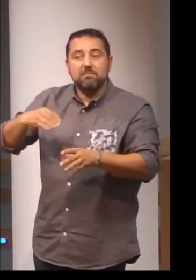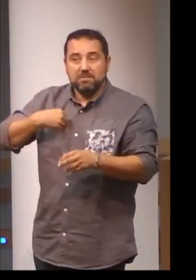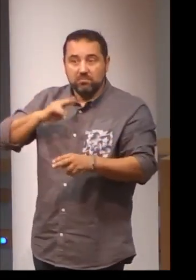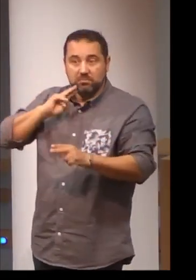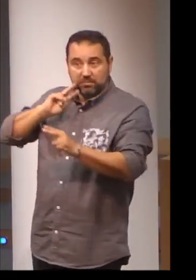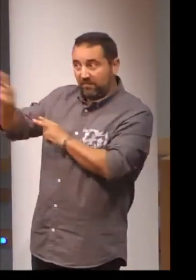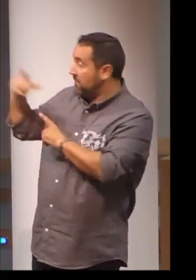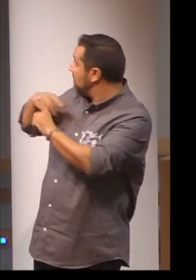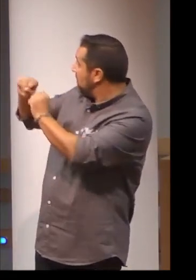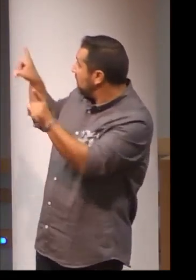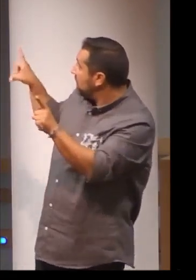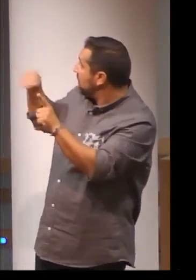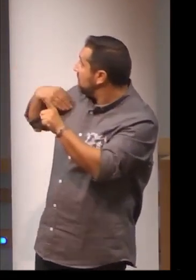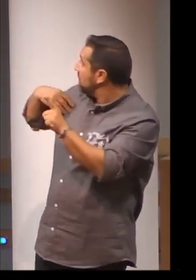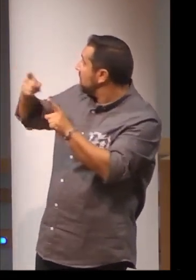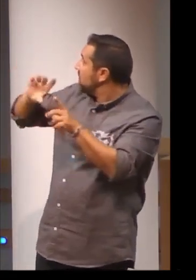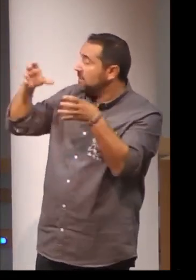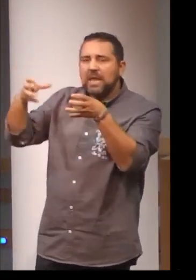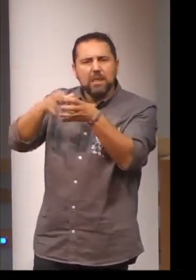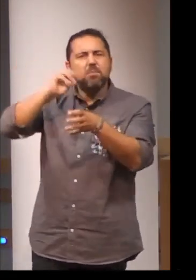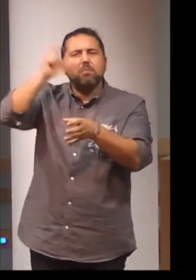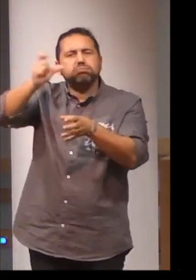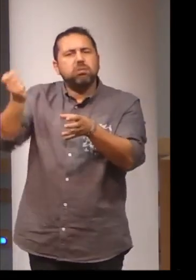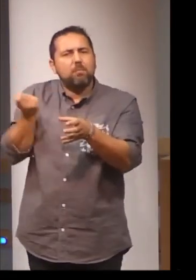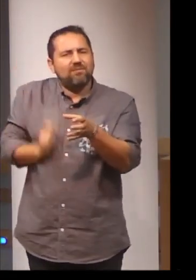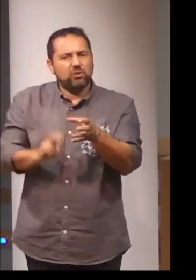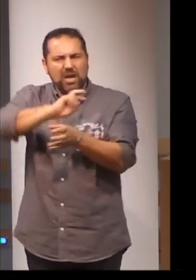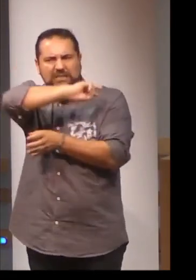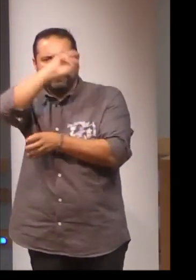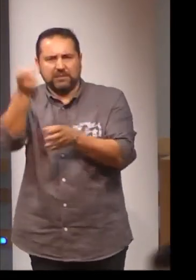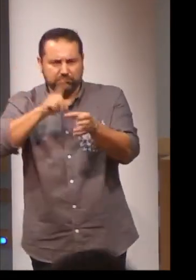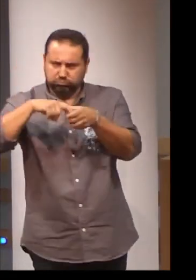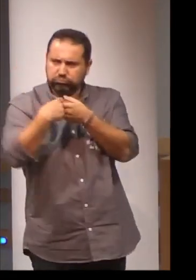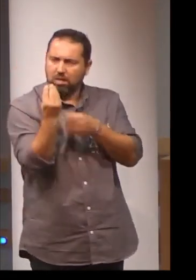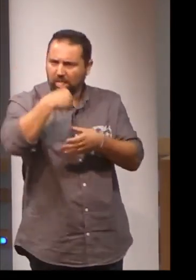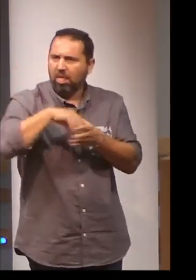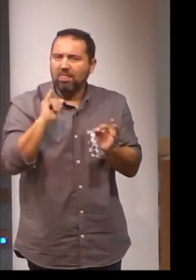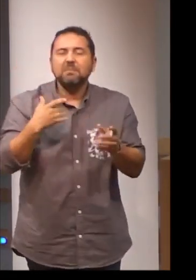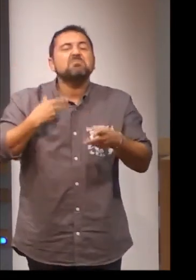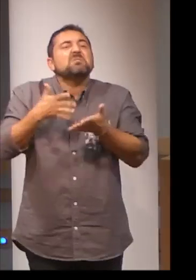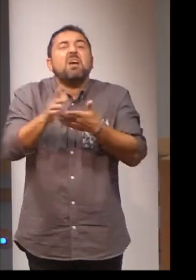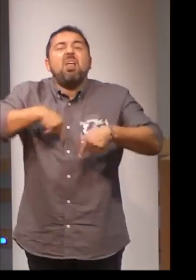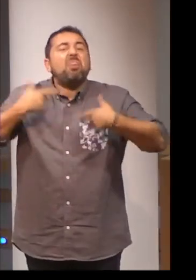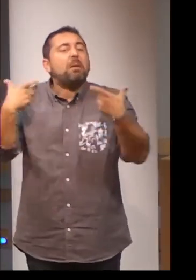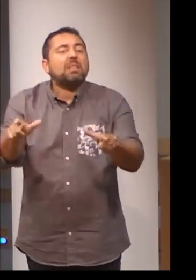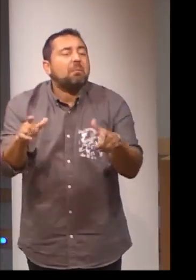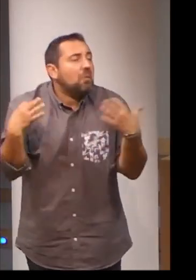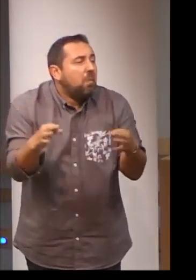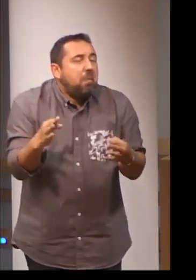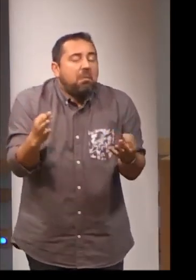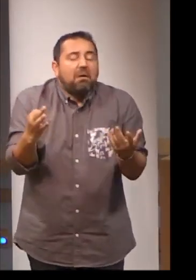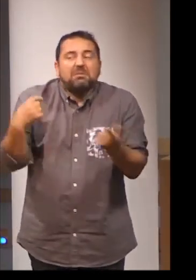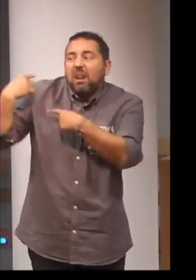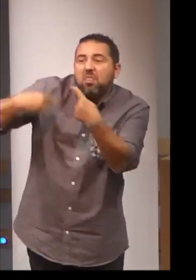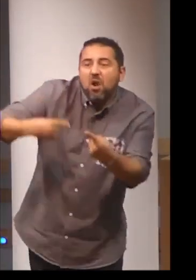ver que es un equipo multidisciplinar. Y, por tanto, no somos un departamento docente al uso o profesores tradicionales.